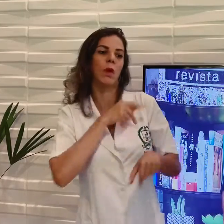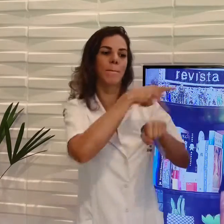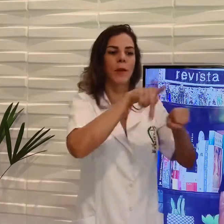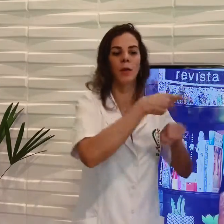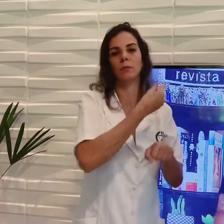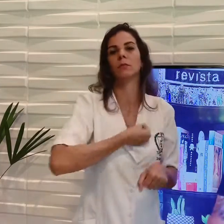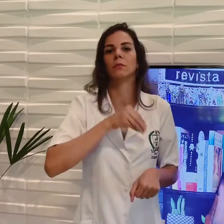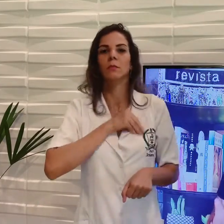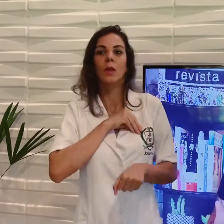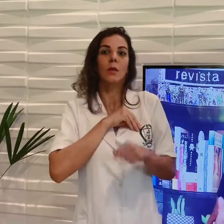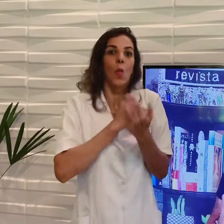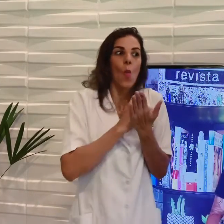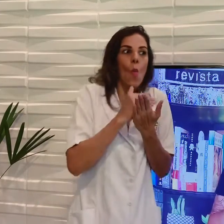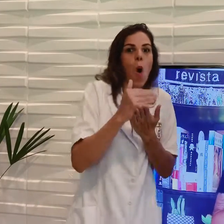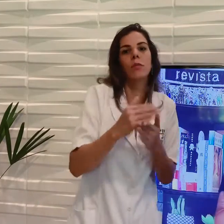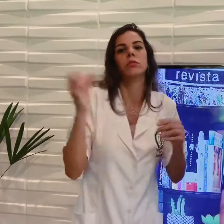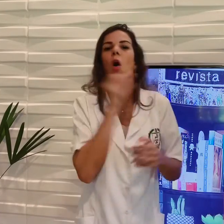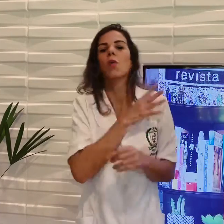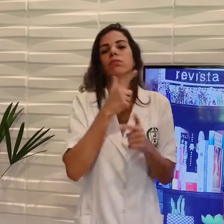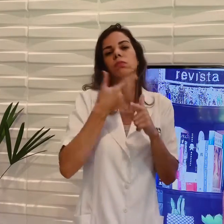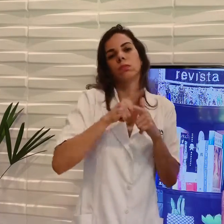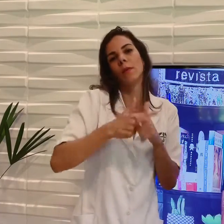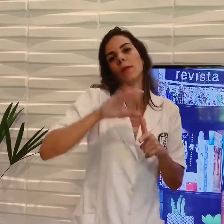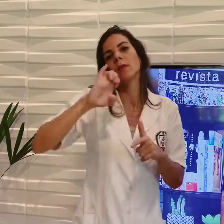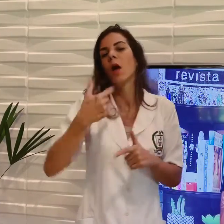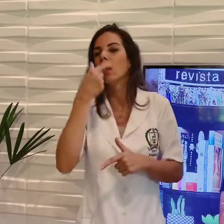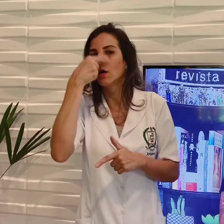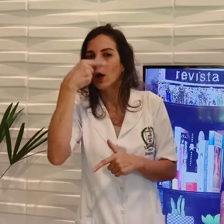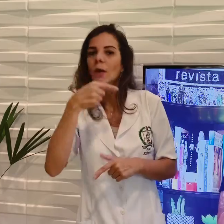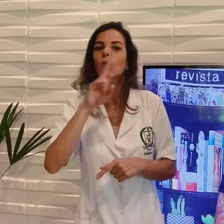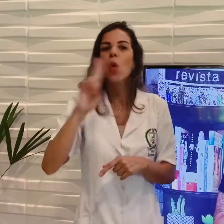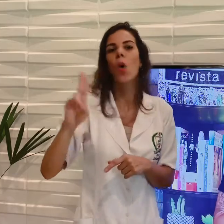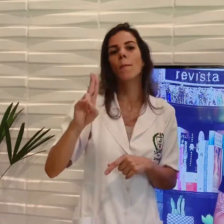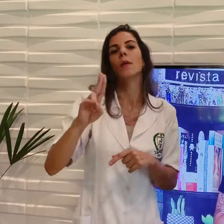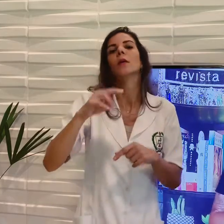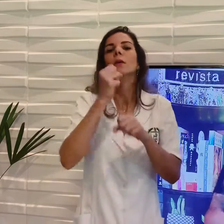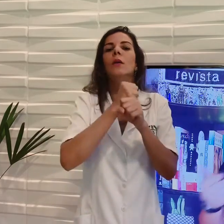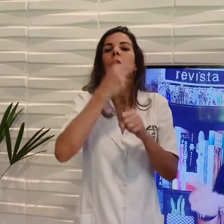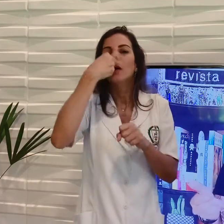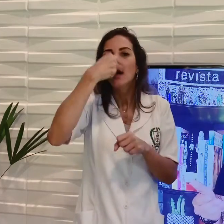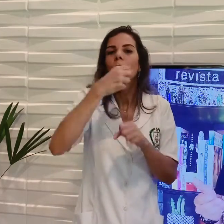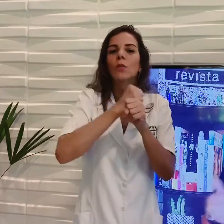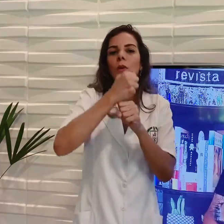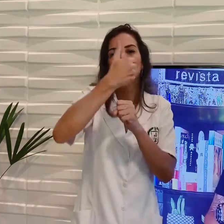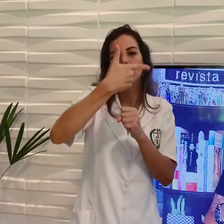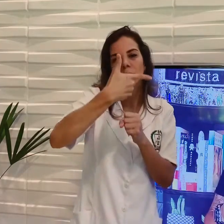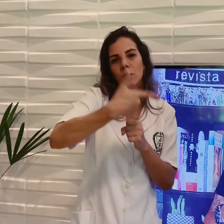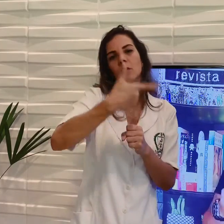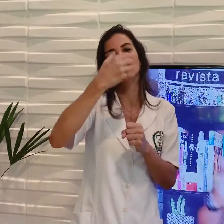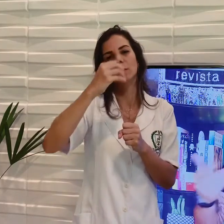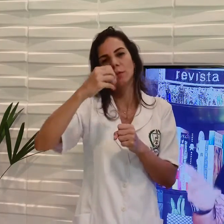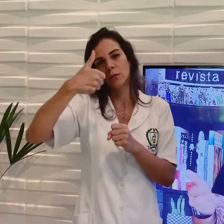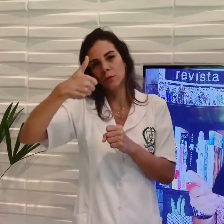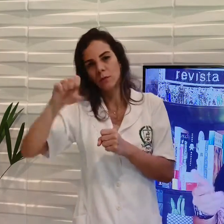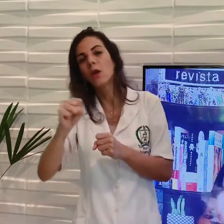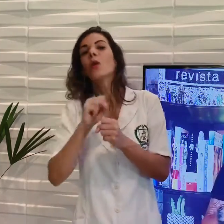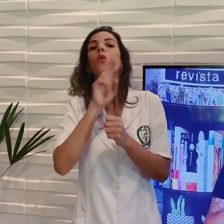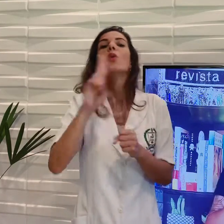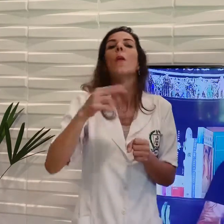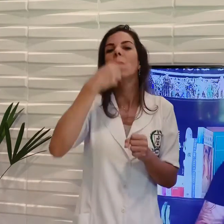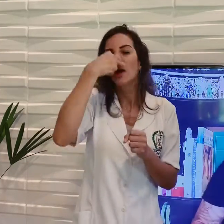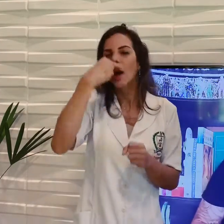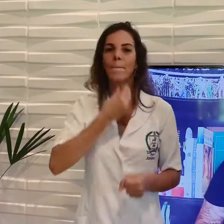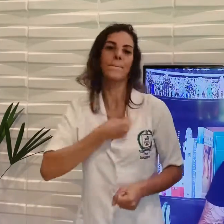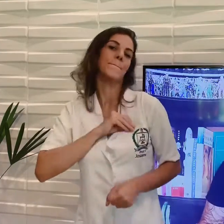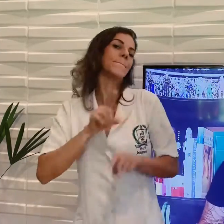berço daquele novo problema. E aí a gripe que era chamada a gripe de 18 começou a ser chamada por muita gente de gripe espanhola, mas